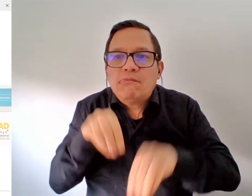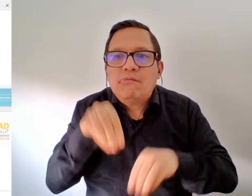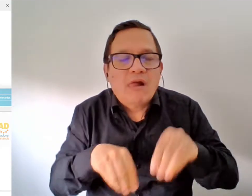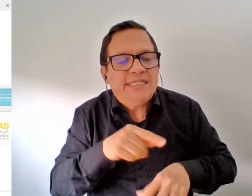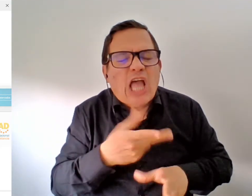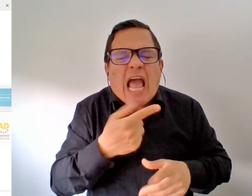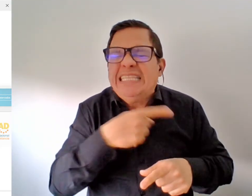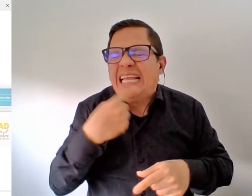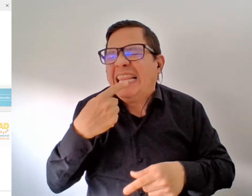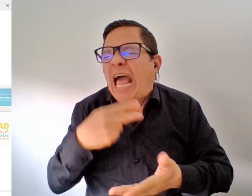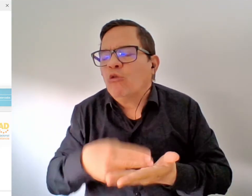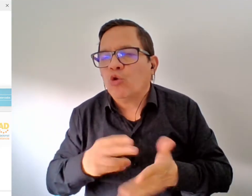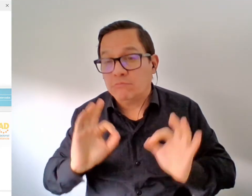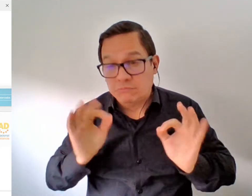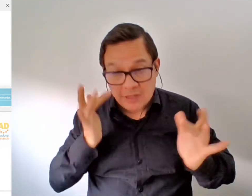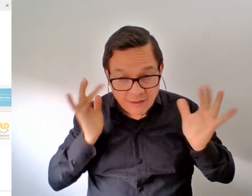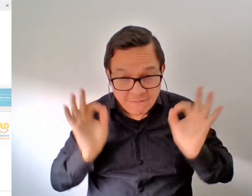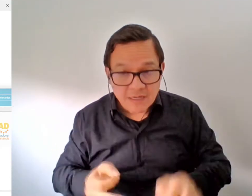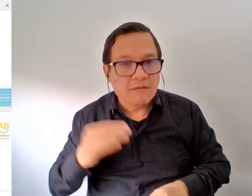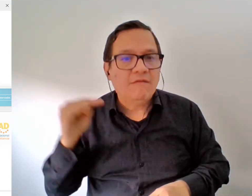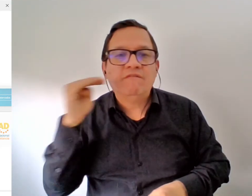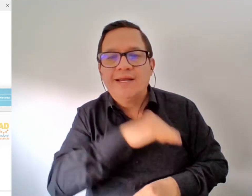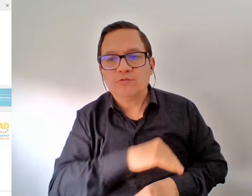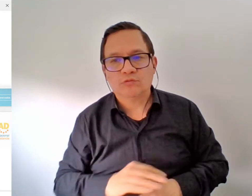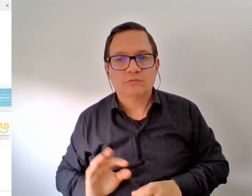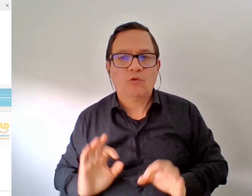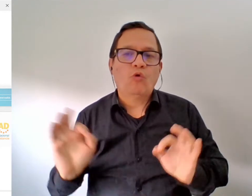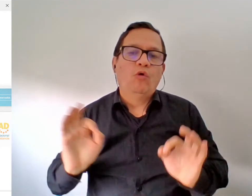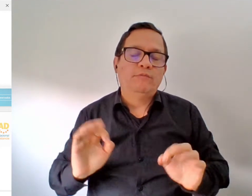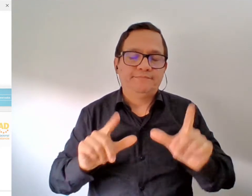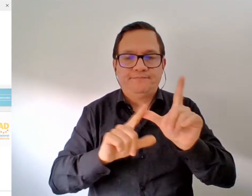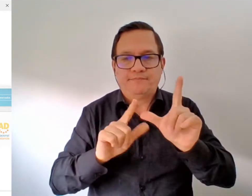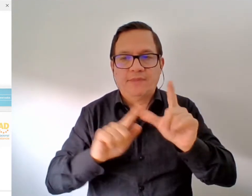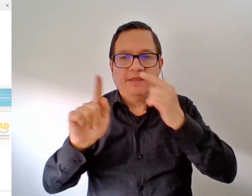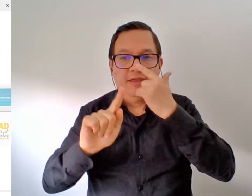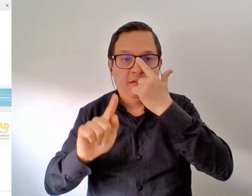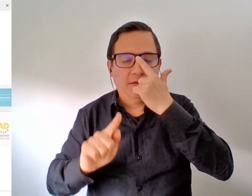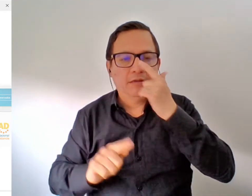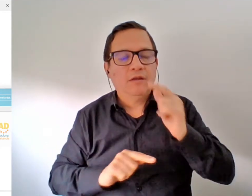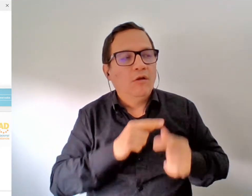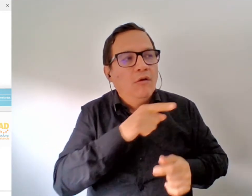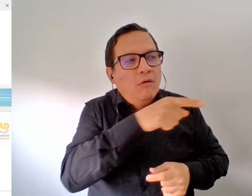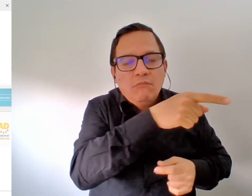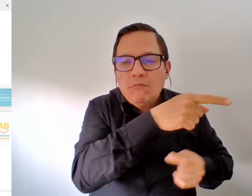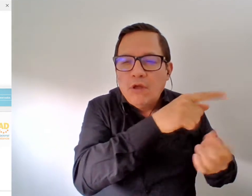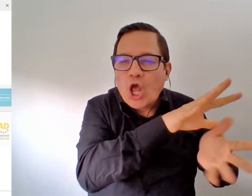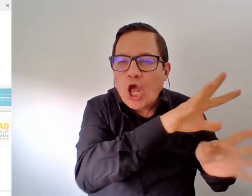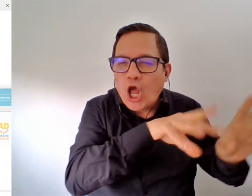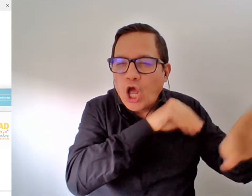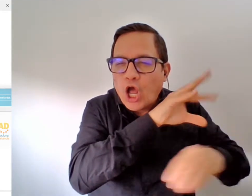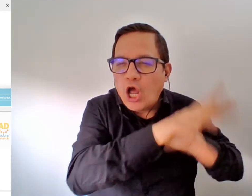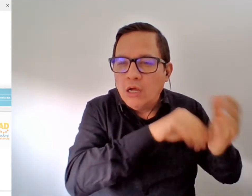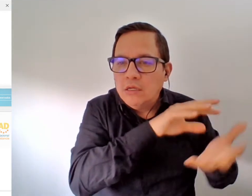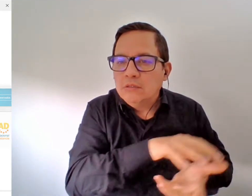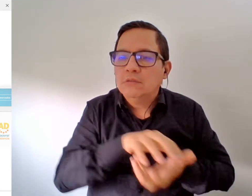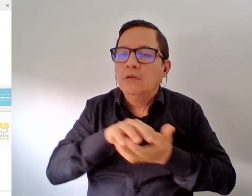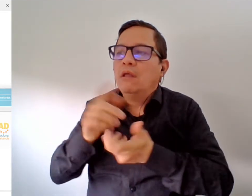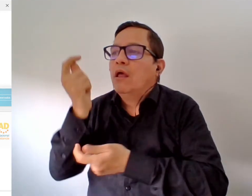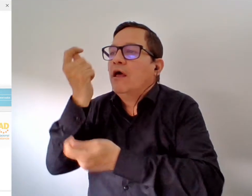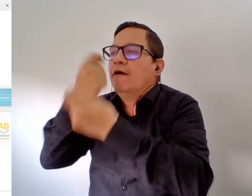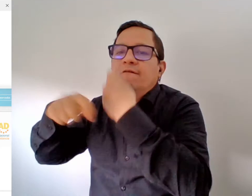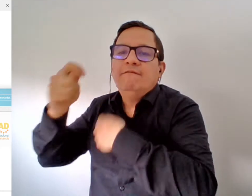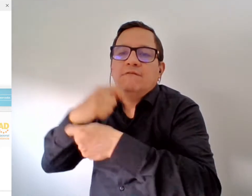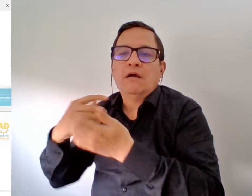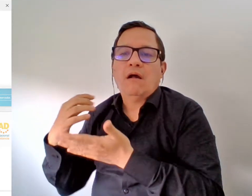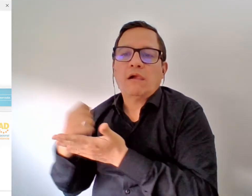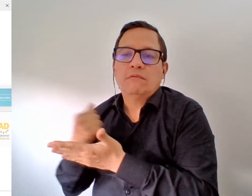y la referencia, y liberal F, el reproducir, o copiar con fines de lucro, materiales educativos